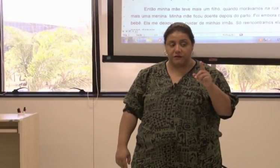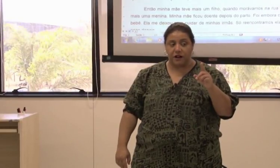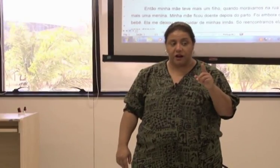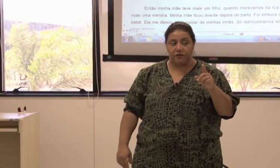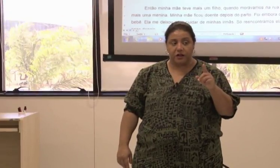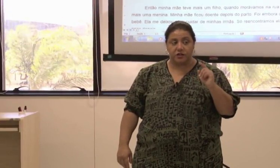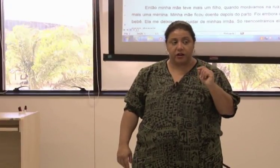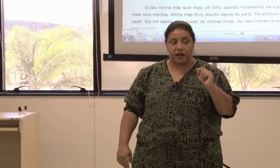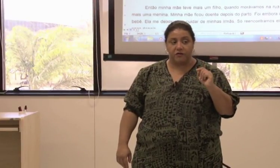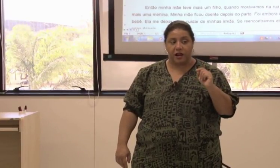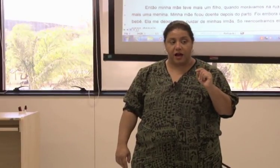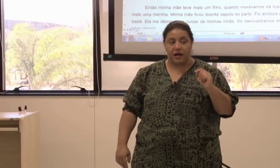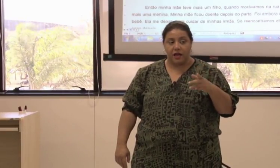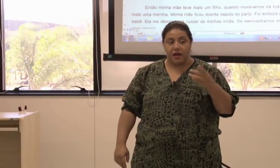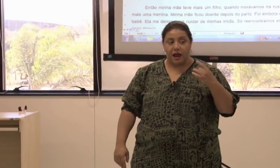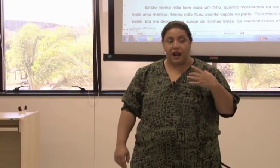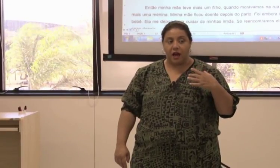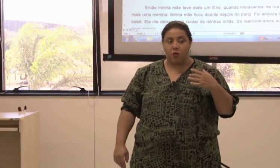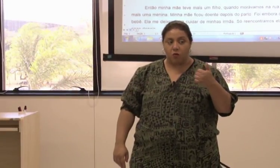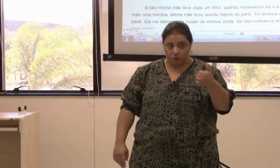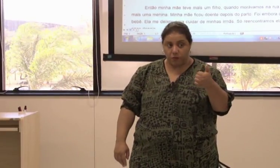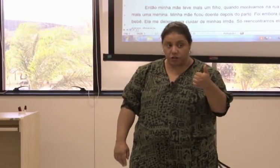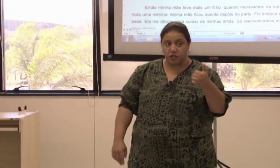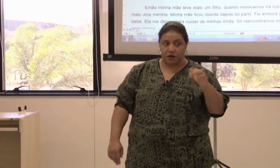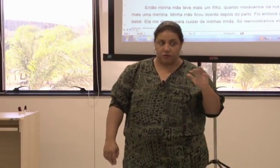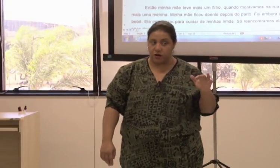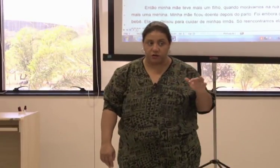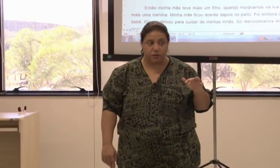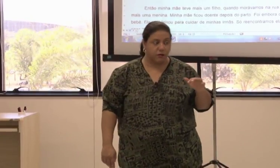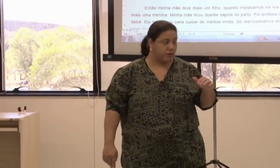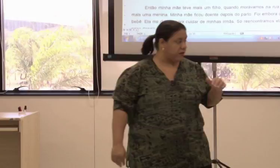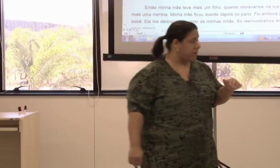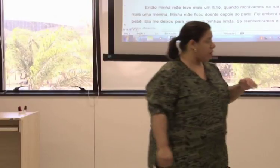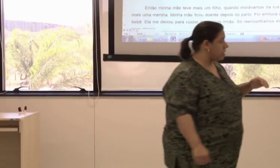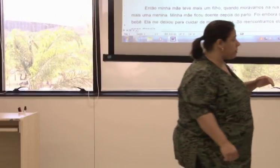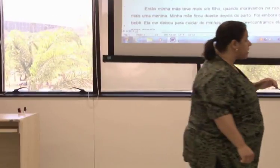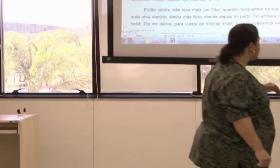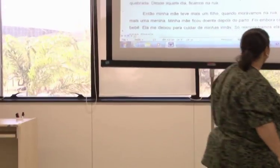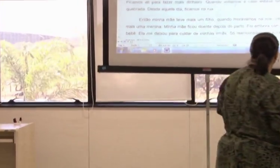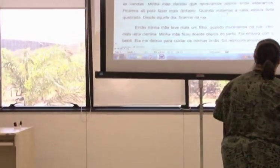lá na frente, na hora que ela falar. Ela largou. Pode deixar a família, não tem problema. É uma interpretação.